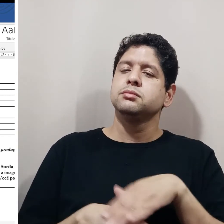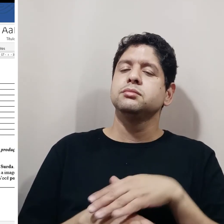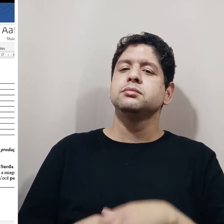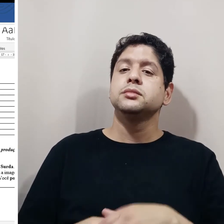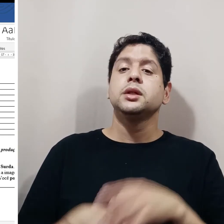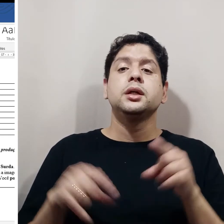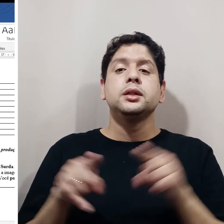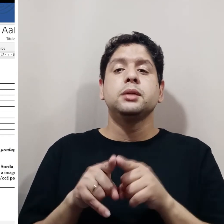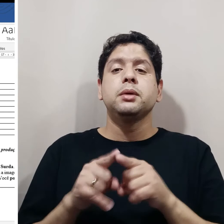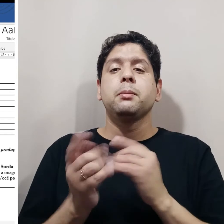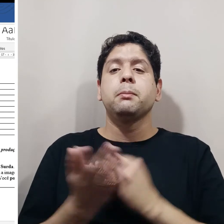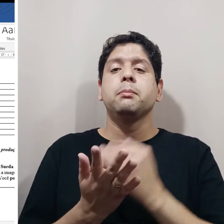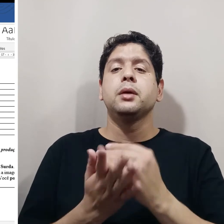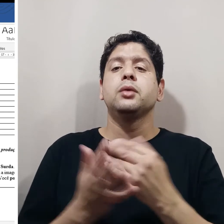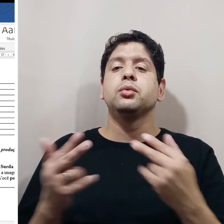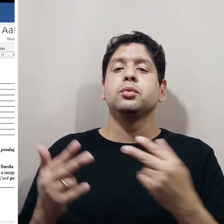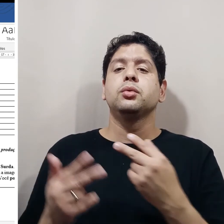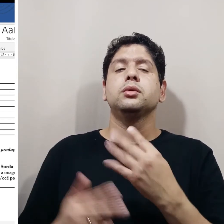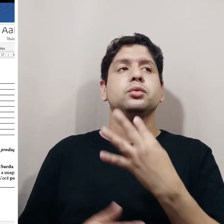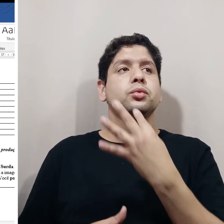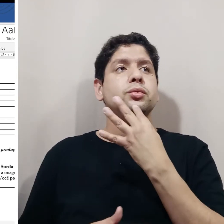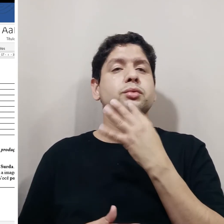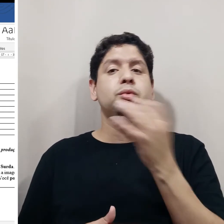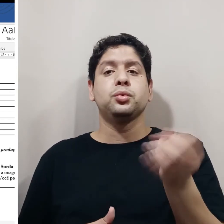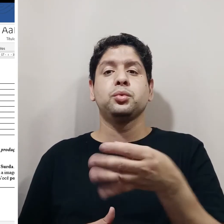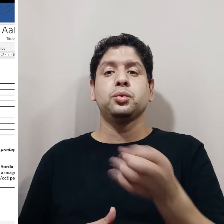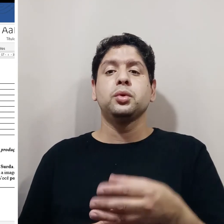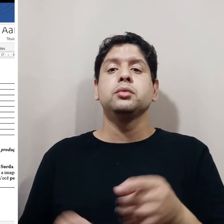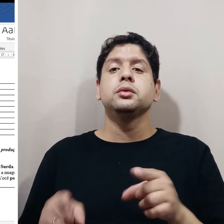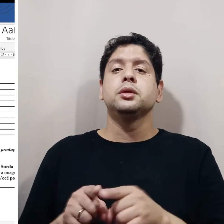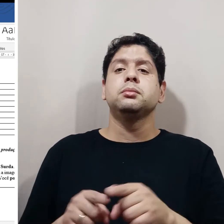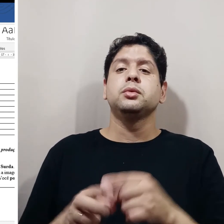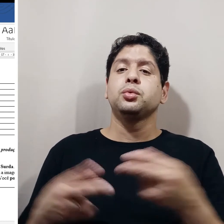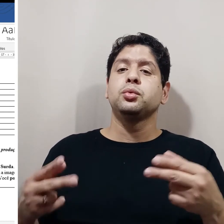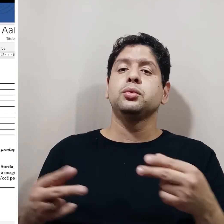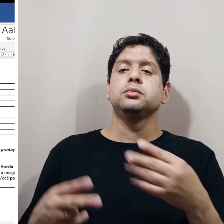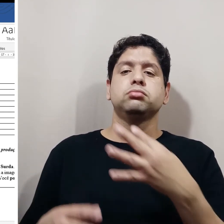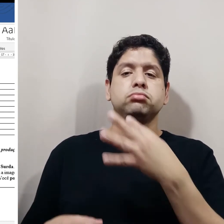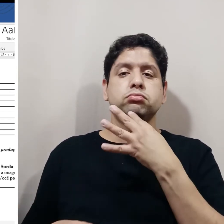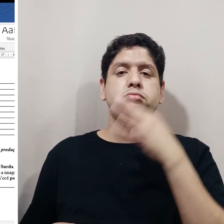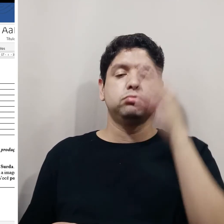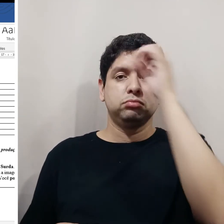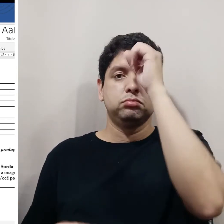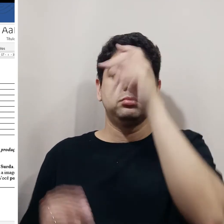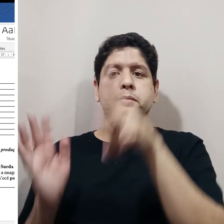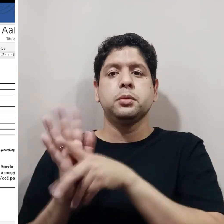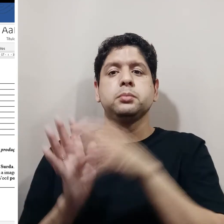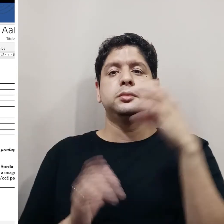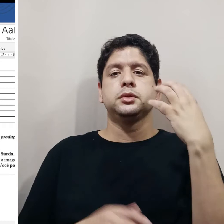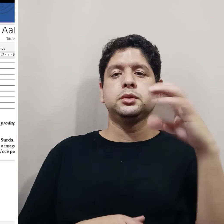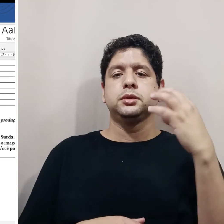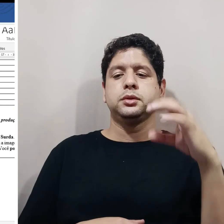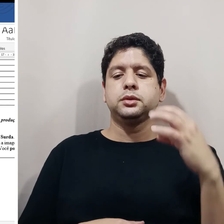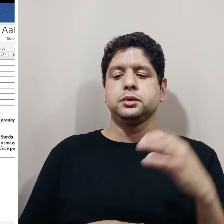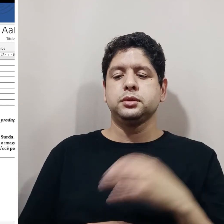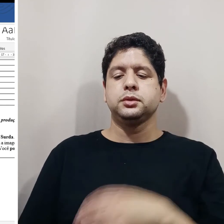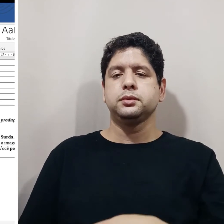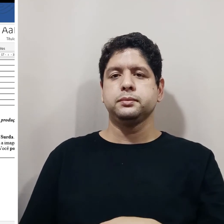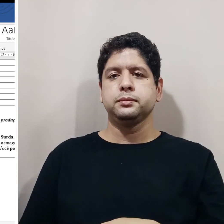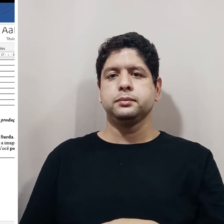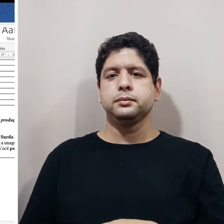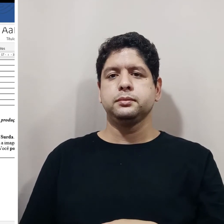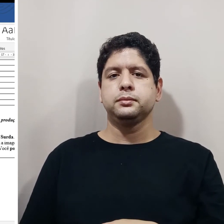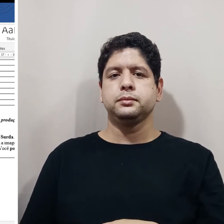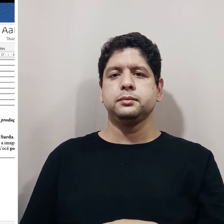vezes contavam, né, oralmente aos outros o que estava escrito nesses livros. Então, isso era uma forma também de espalhar